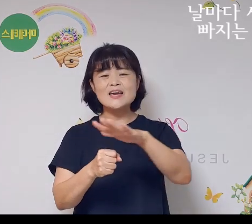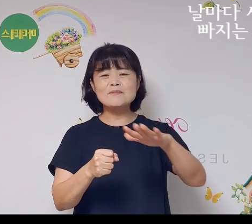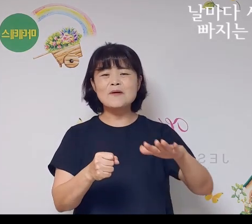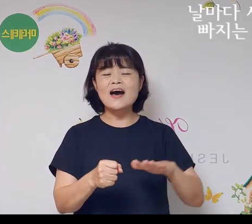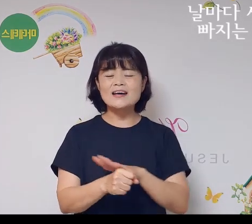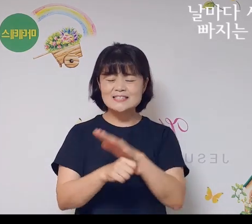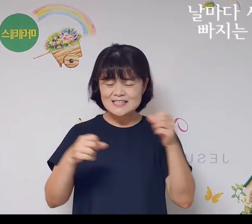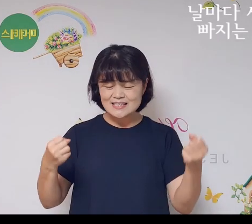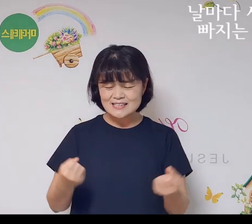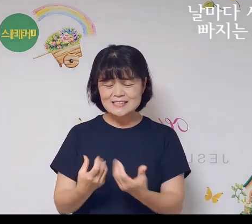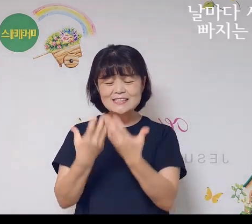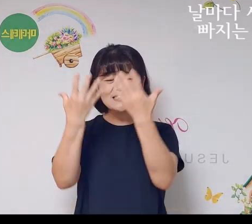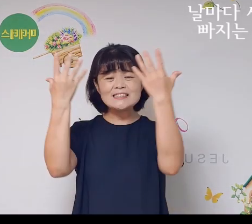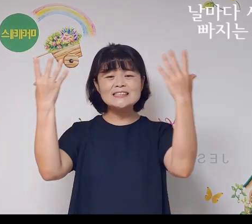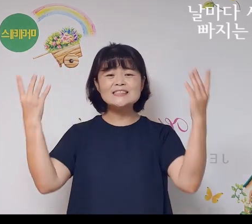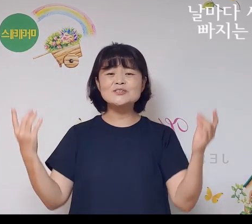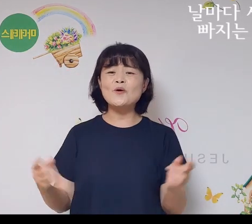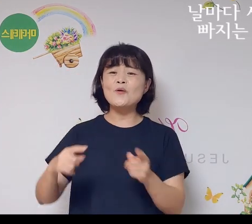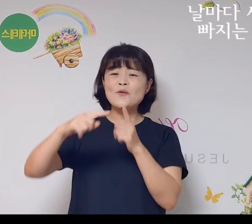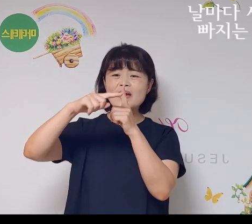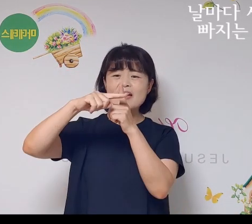사랑에 빠지는 교회,